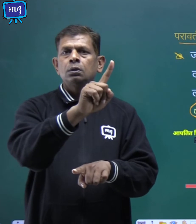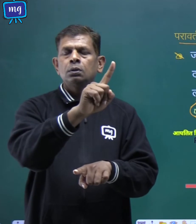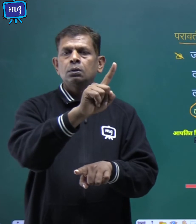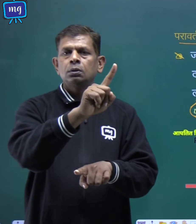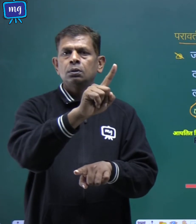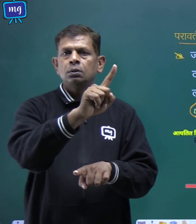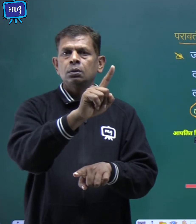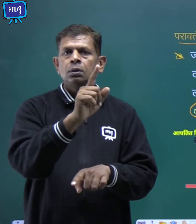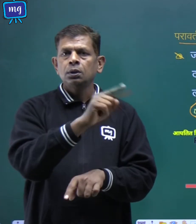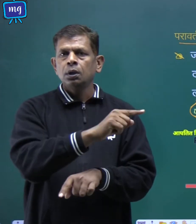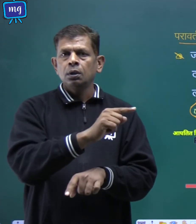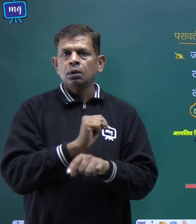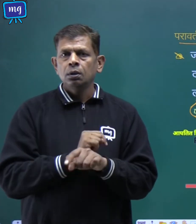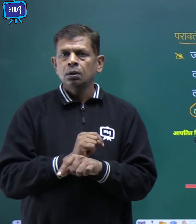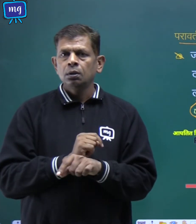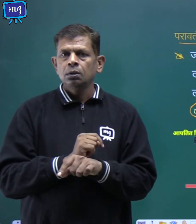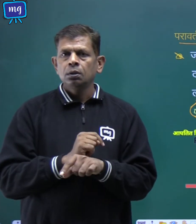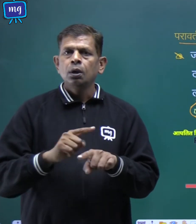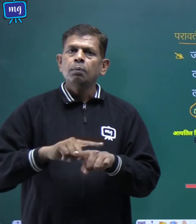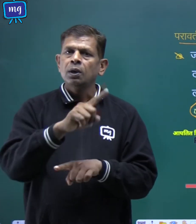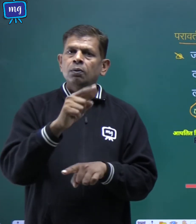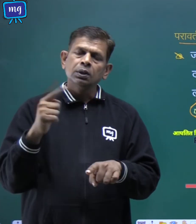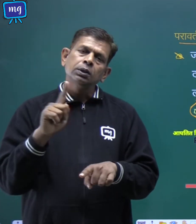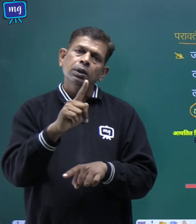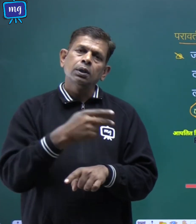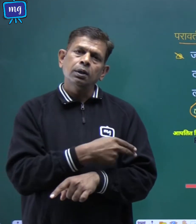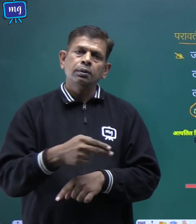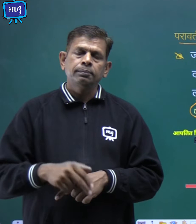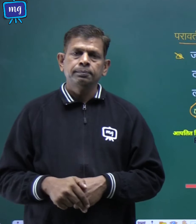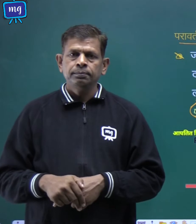है, ये परावर्तित किरण है।